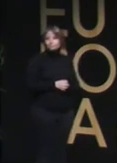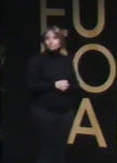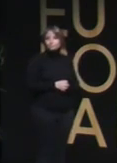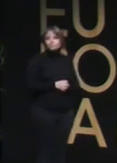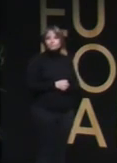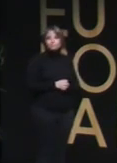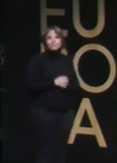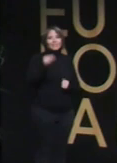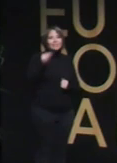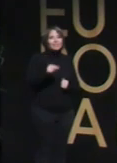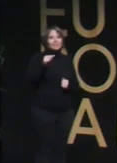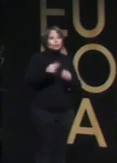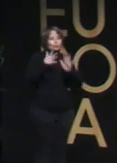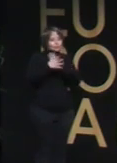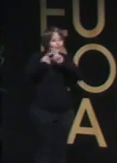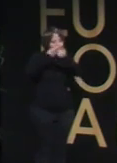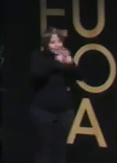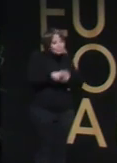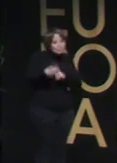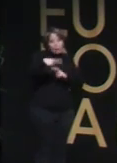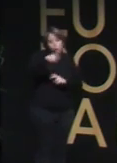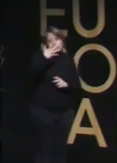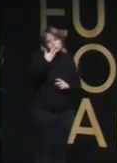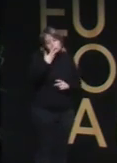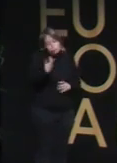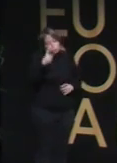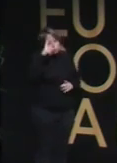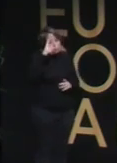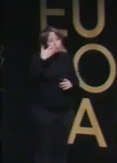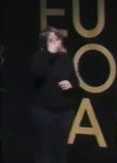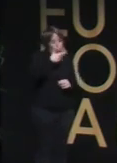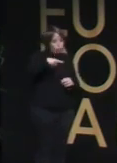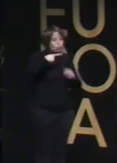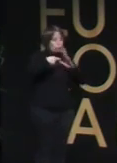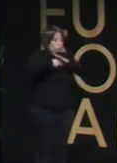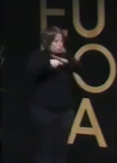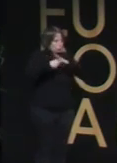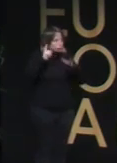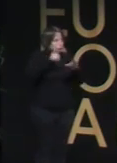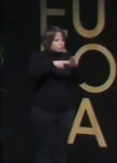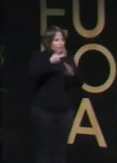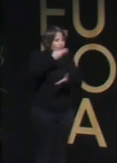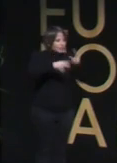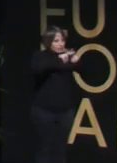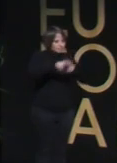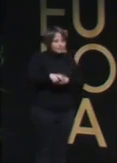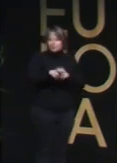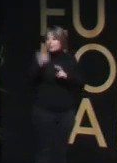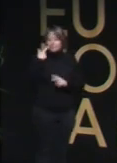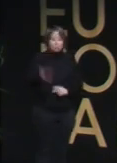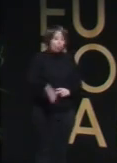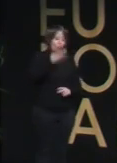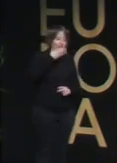Esto es lo que hemos encontrado en la última investigación, que igual a alguno suena o alguna, porque algún colegio de Gasteiz ha colaborado con la investigación. Nos han pegado un zas en toda la boca a